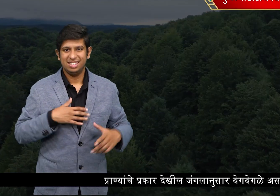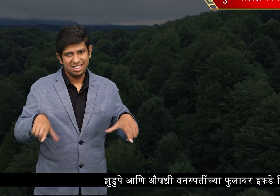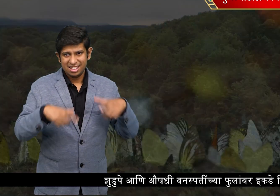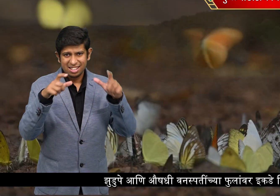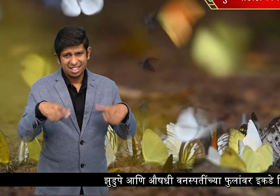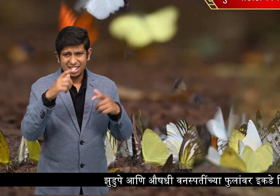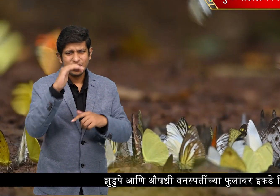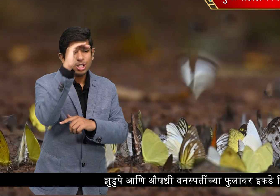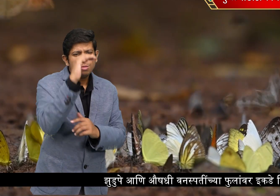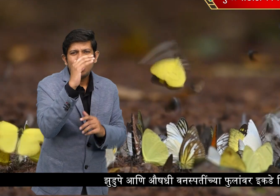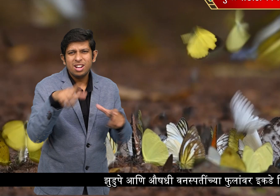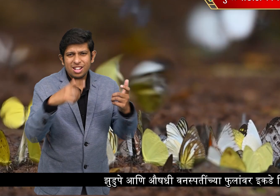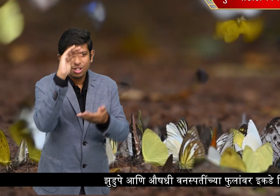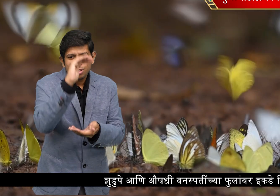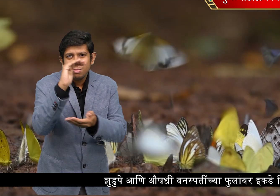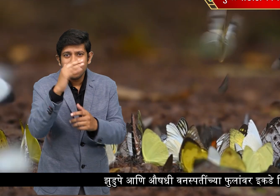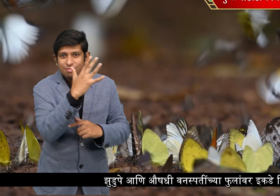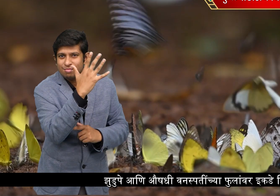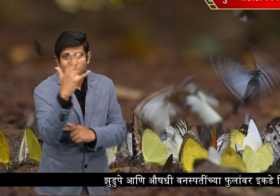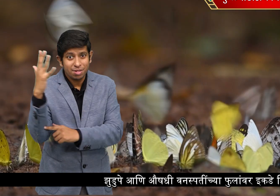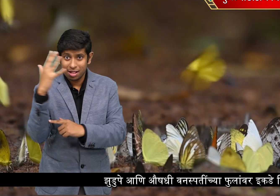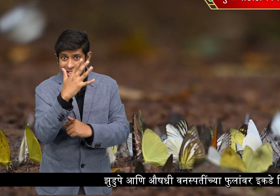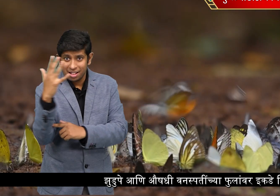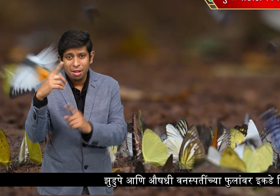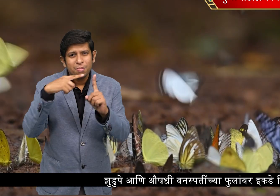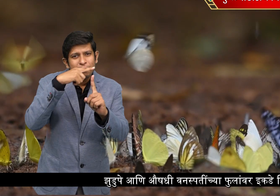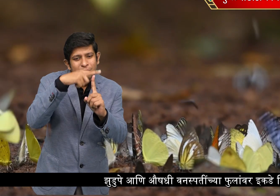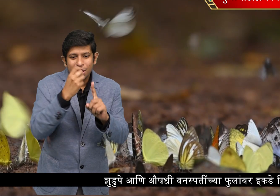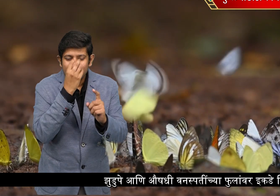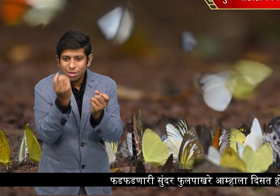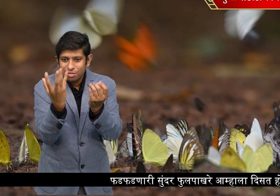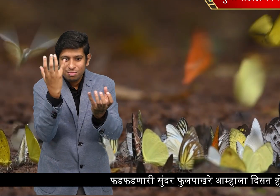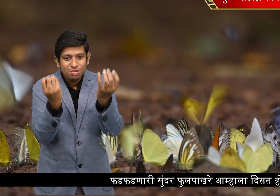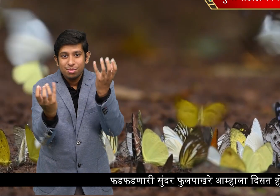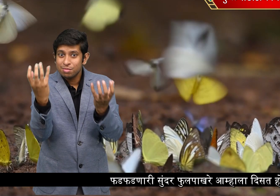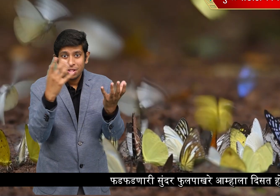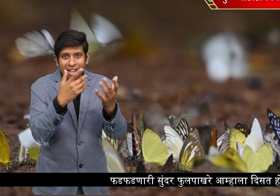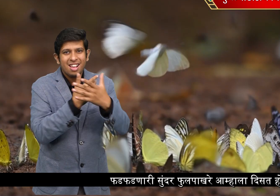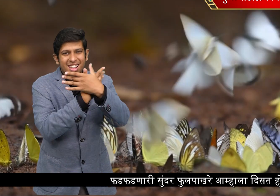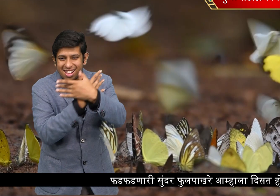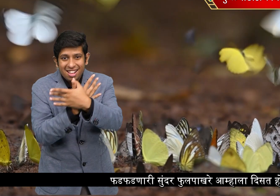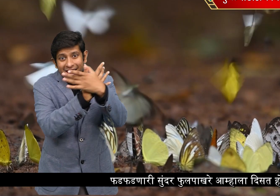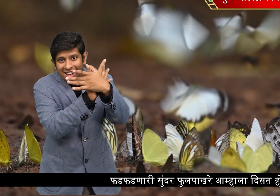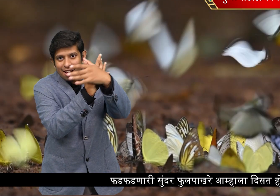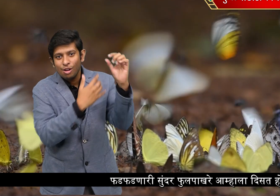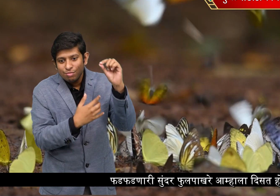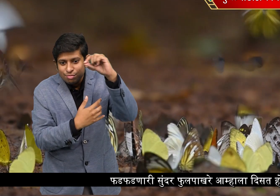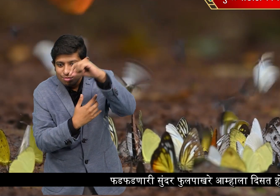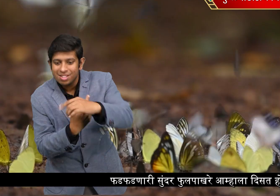झुडुपे आणि औषधी वनस्पतींच्या फुलांवर इकडे तिकडे फडफडणारी सुंदर फुलपाखरे आम्हाला दिसत